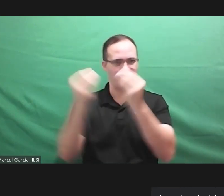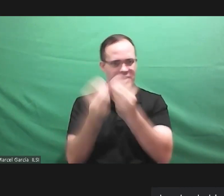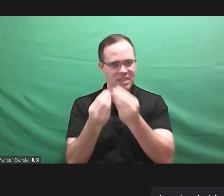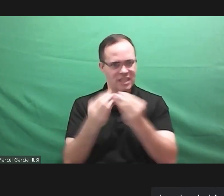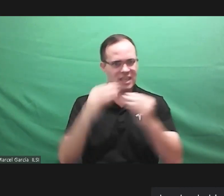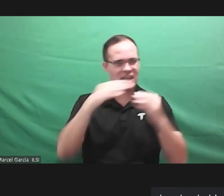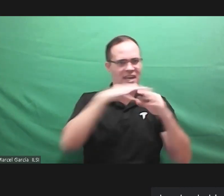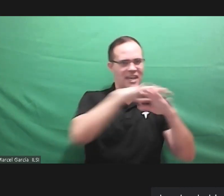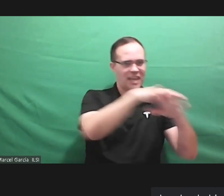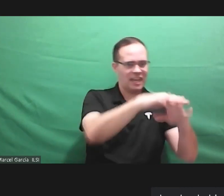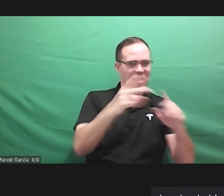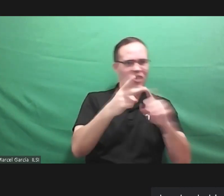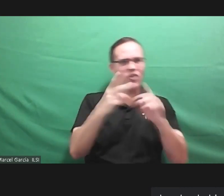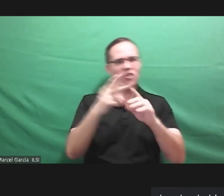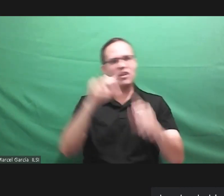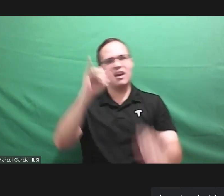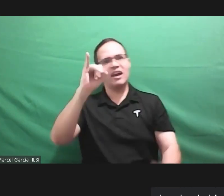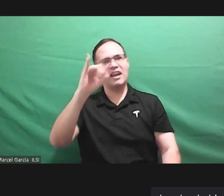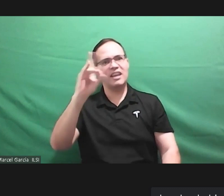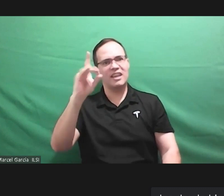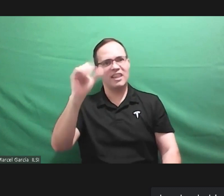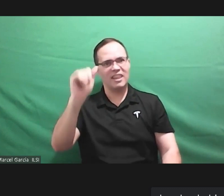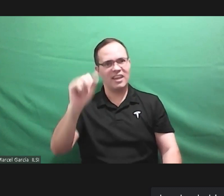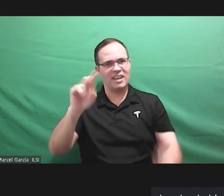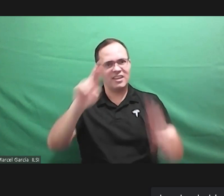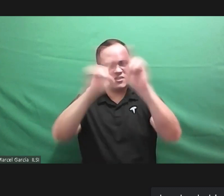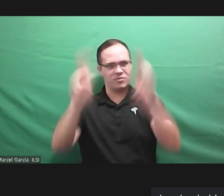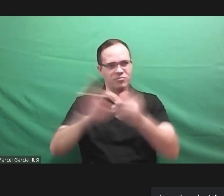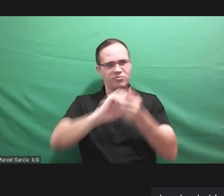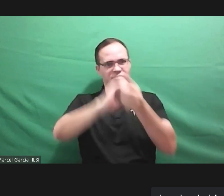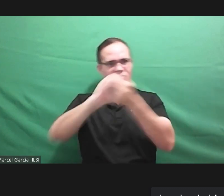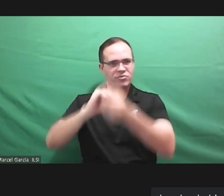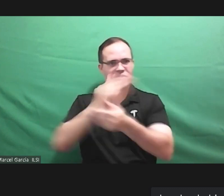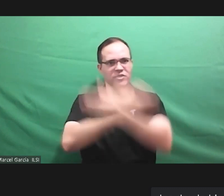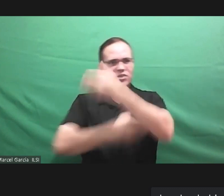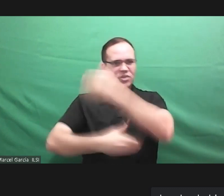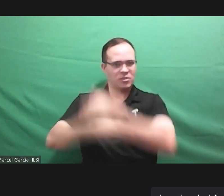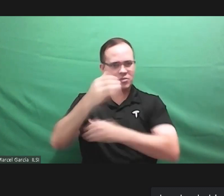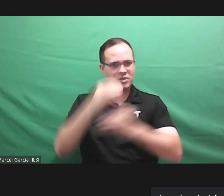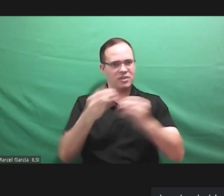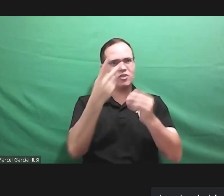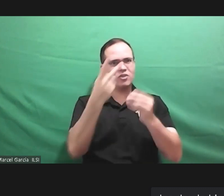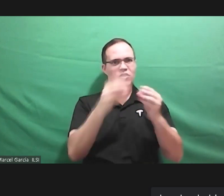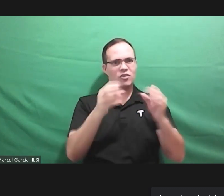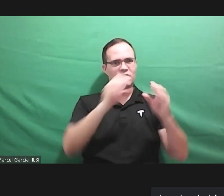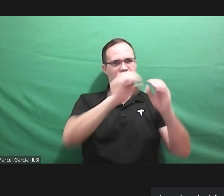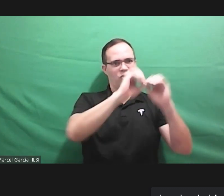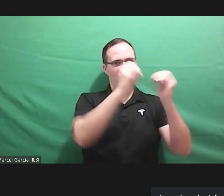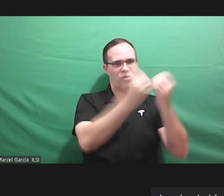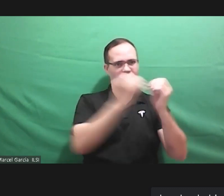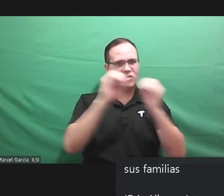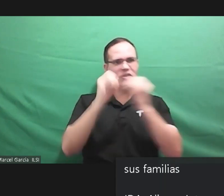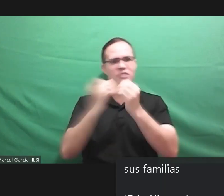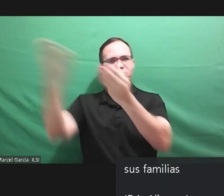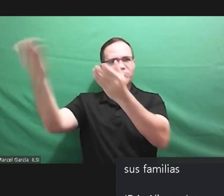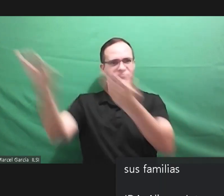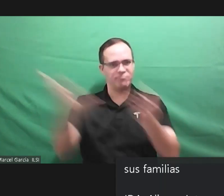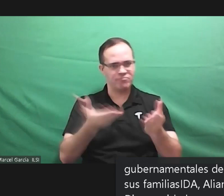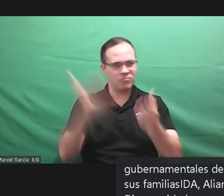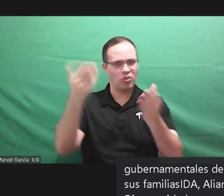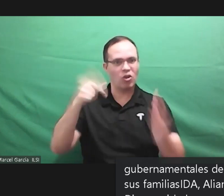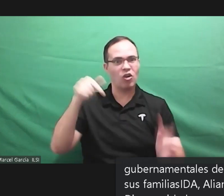Internacional de Discapacidad. Agradecerles nuevamente y espero que podamos aprovechar realmente todas estas